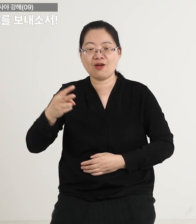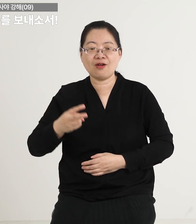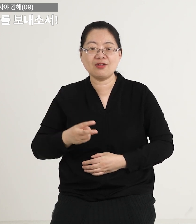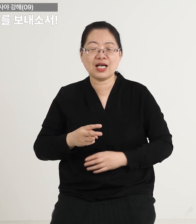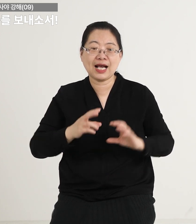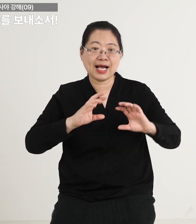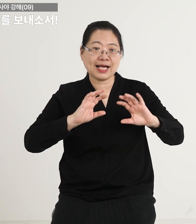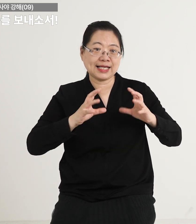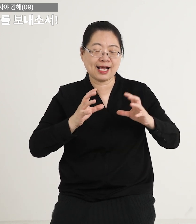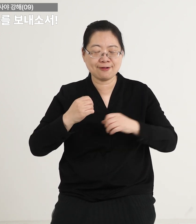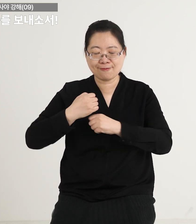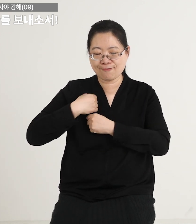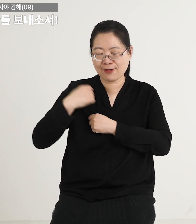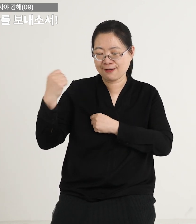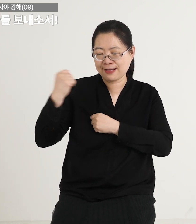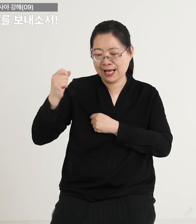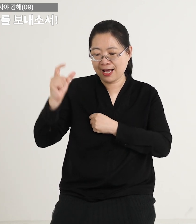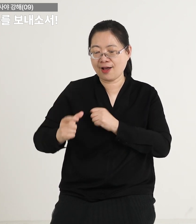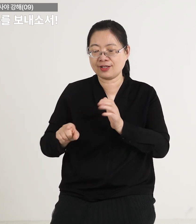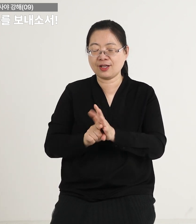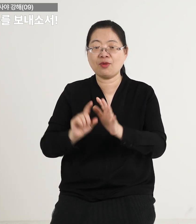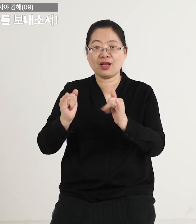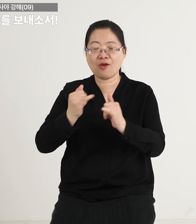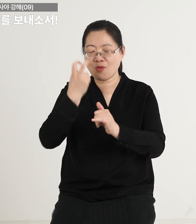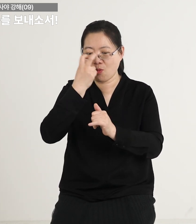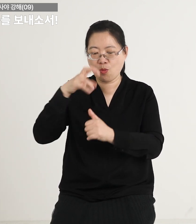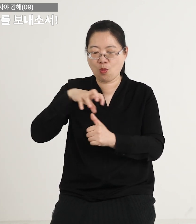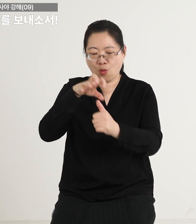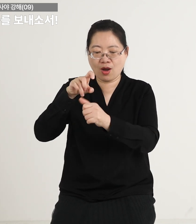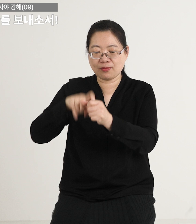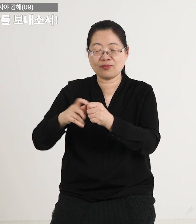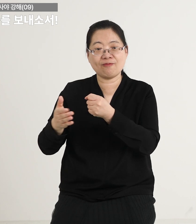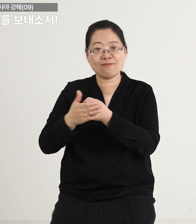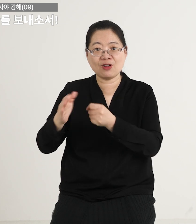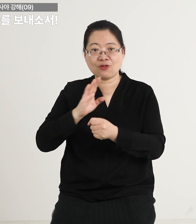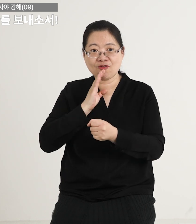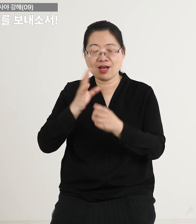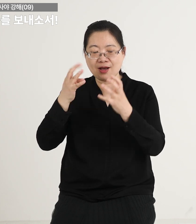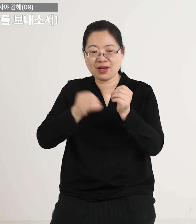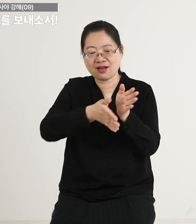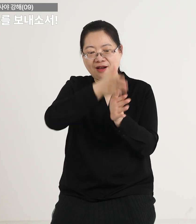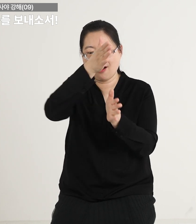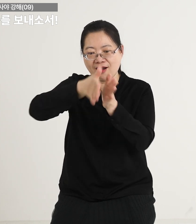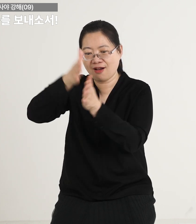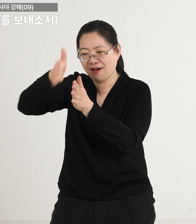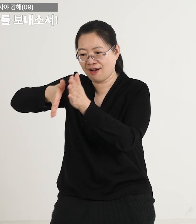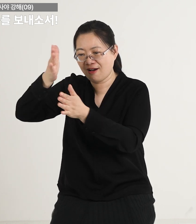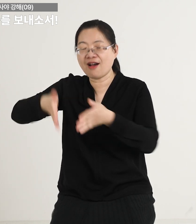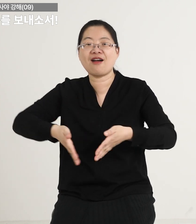국방력을 강화하기 위해서 백성들을 보호하기 위해서 많은 건물들을 그때 지었어요. 다음 절